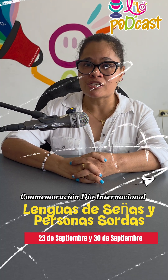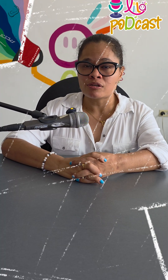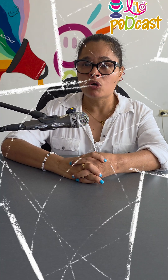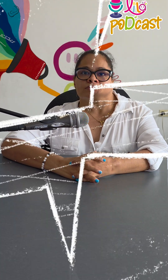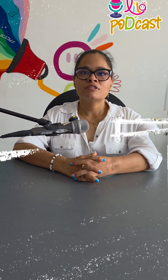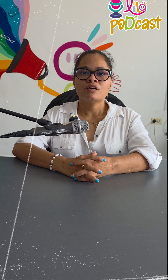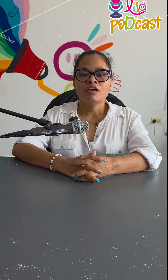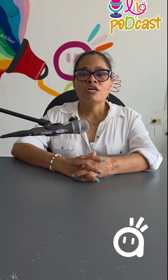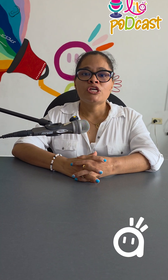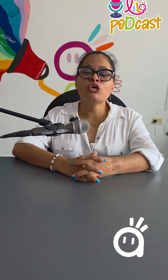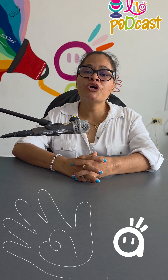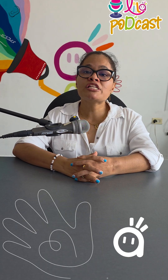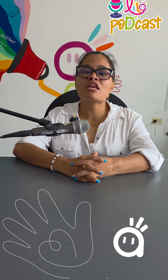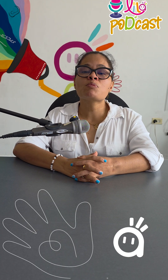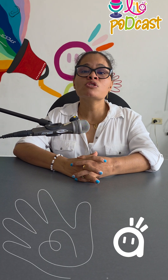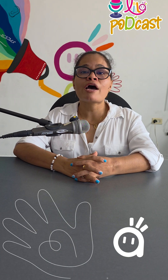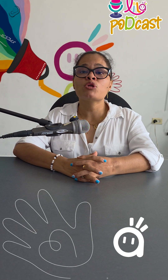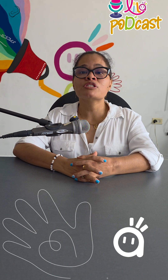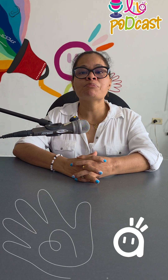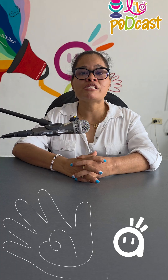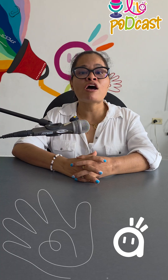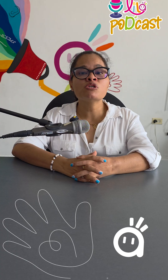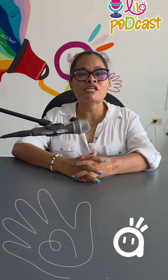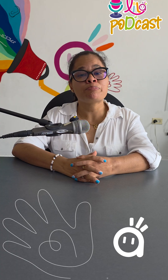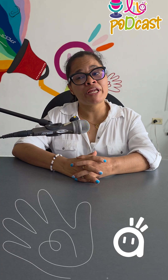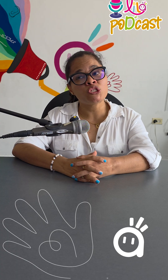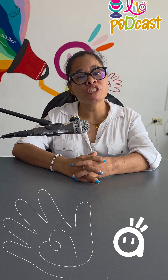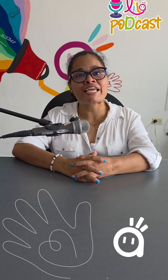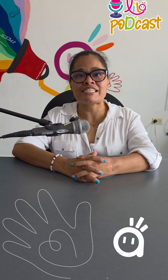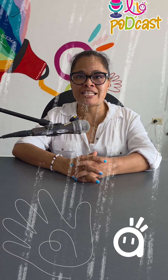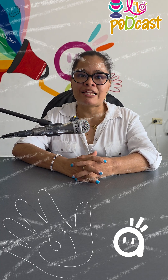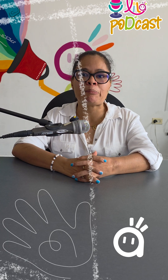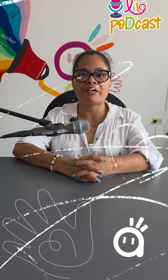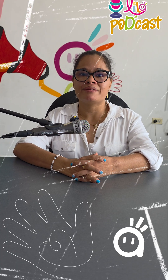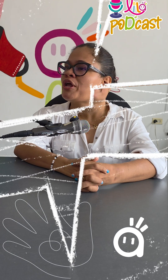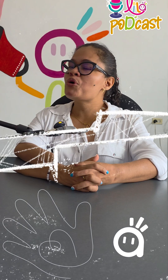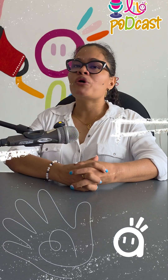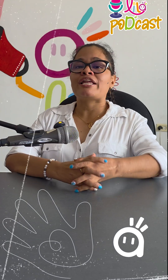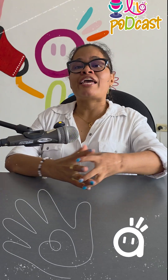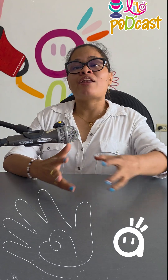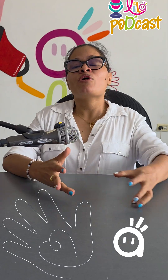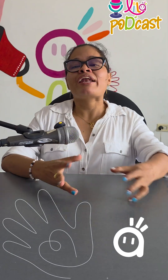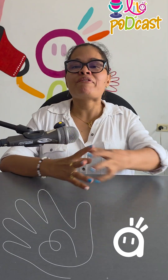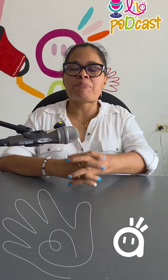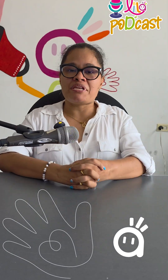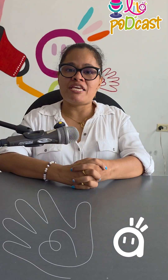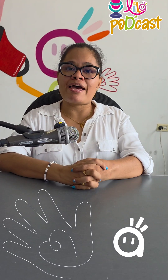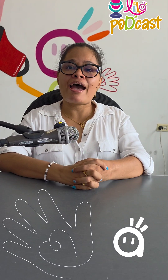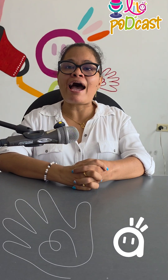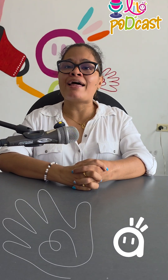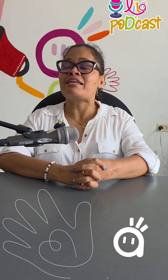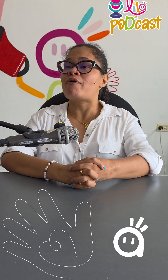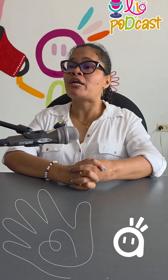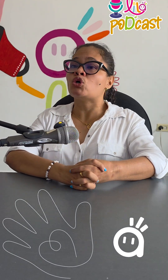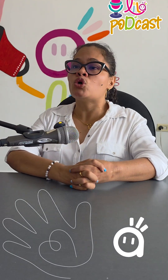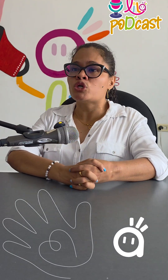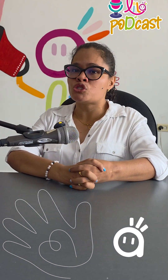Sordas. Y hoy tenemos a dos invitados expertos en este tema. Bueno, hoy le quiero dar la bienvenida a Alibardo